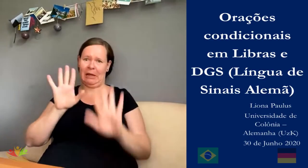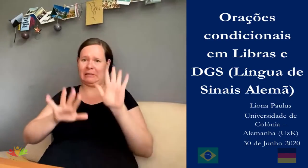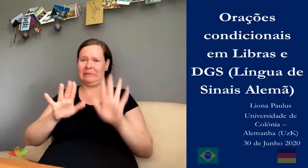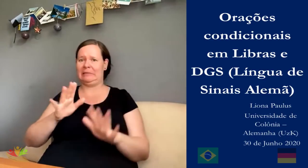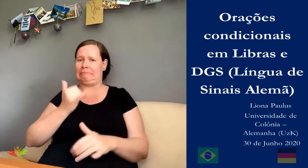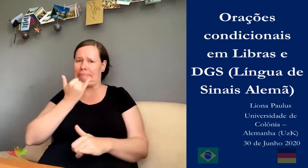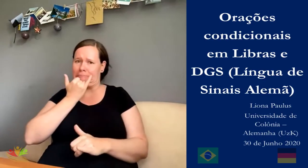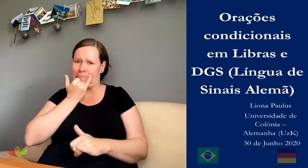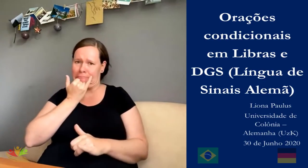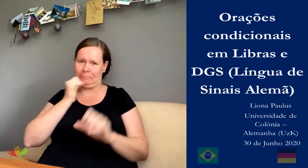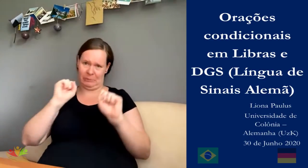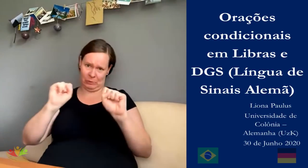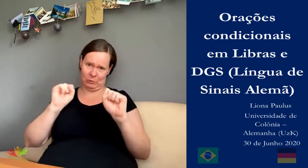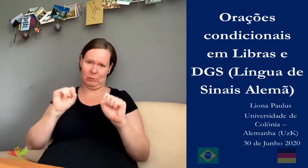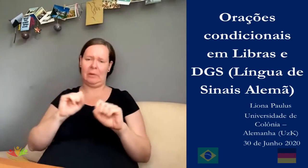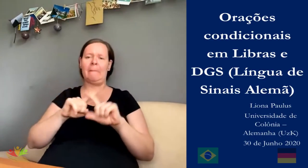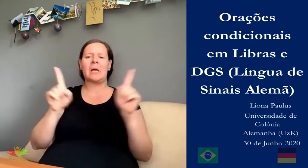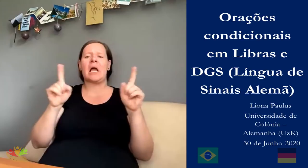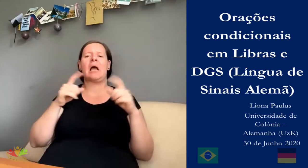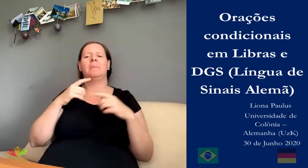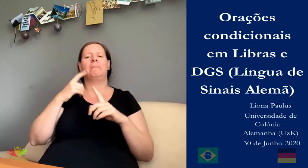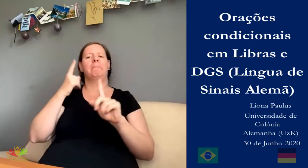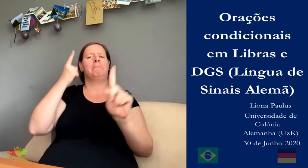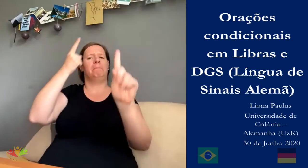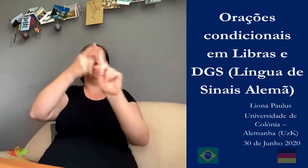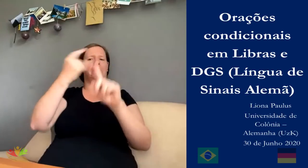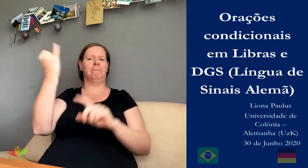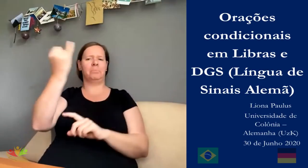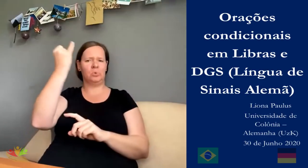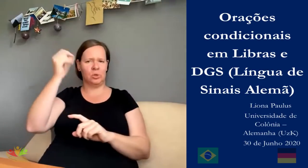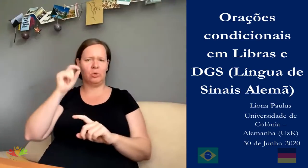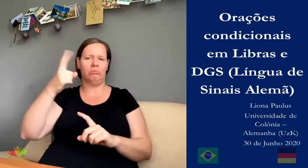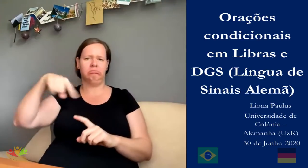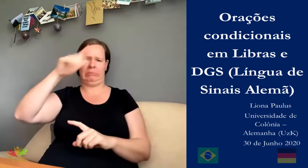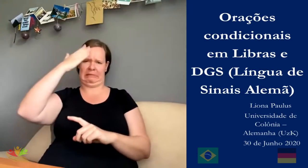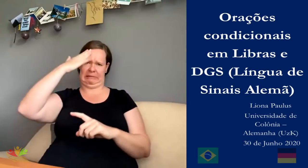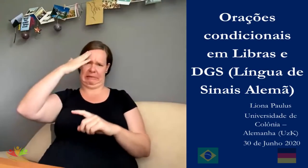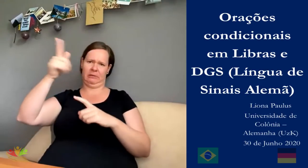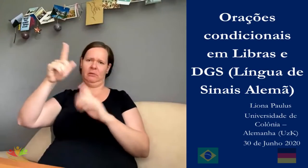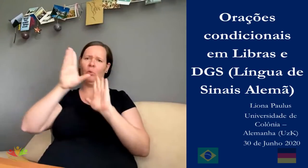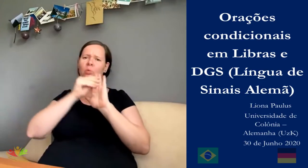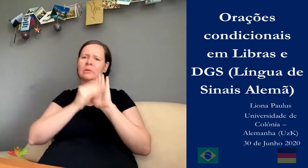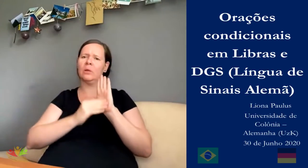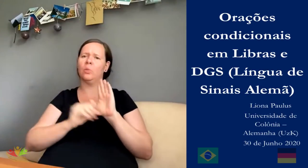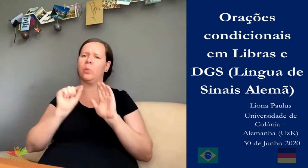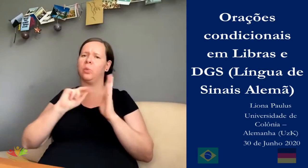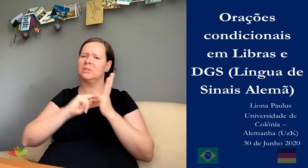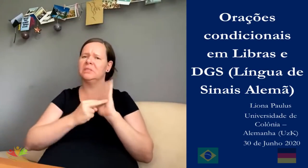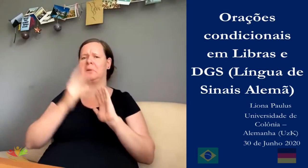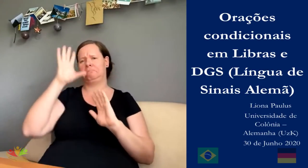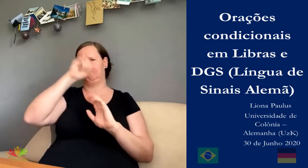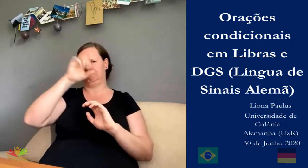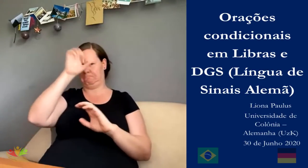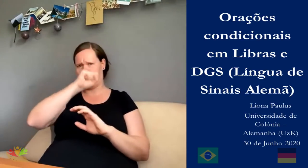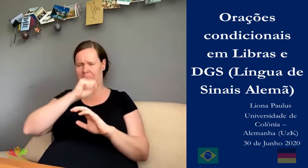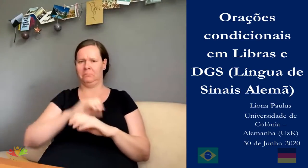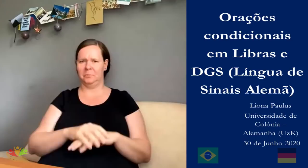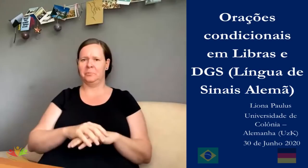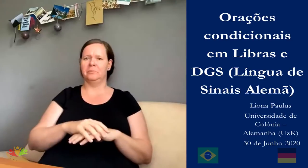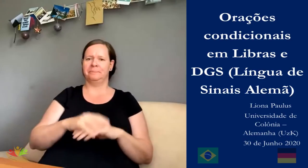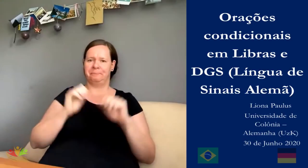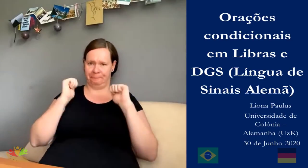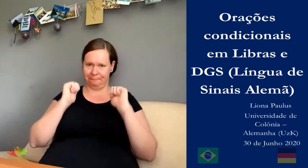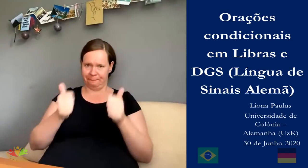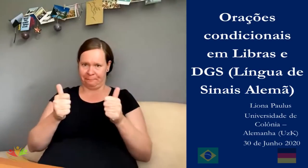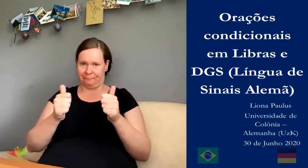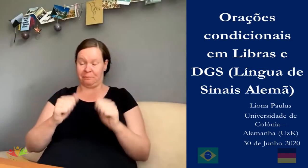em português, desculpa e também qualquer coisa com a escrita do português, a ortografia, vocês sabem que eu sou usuária de